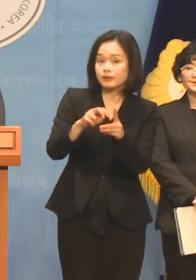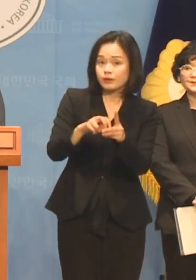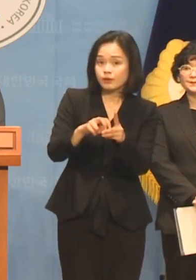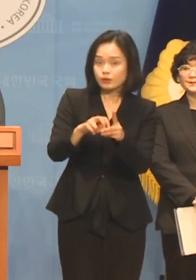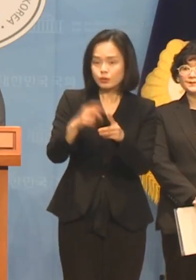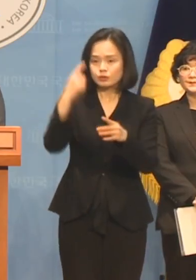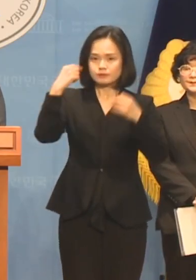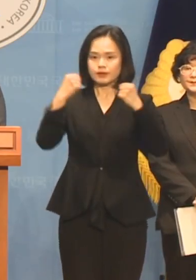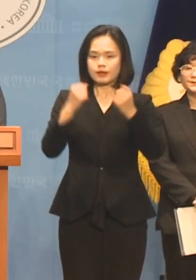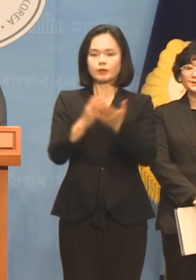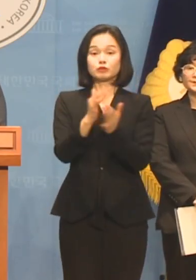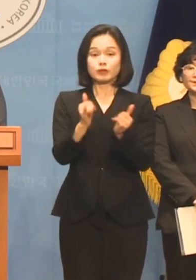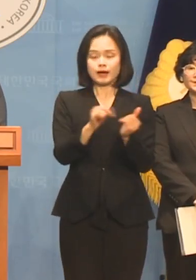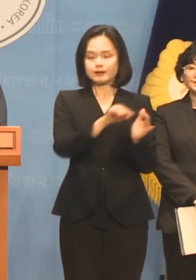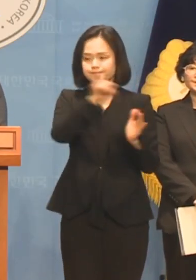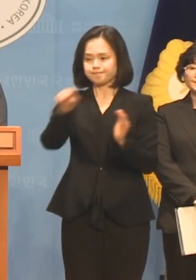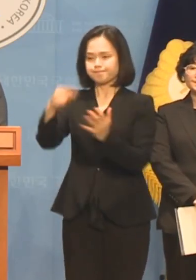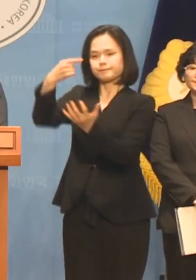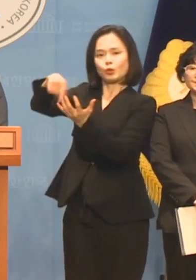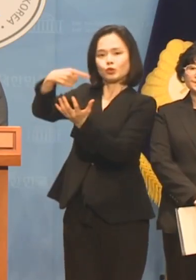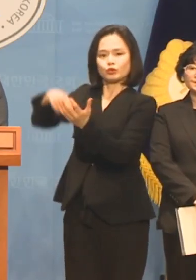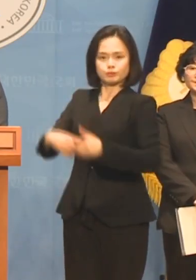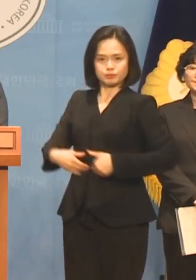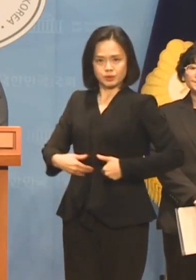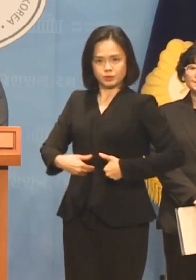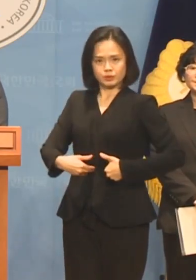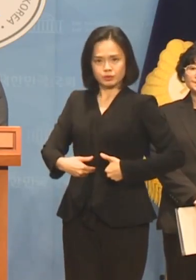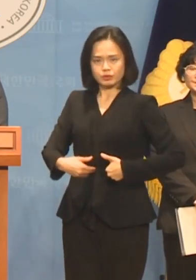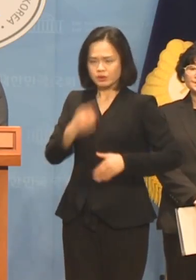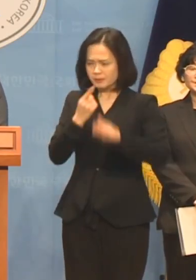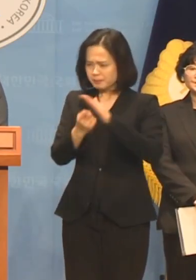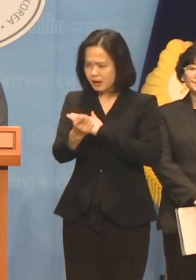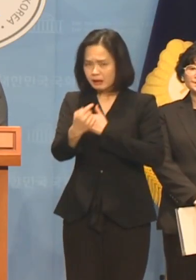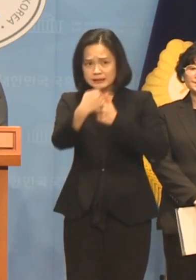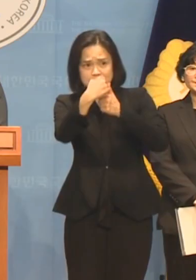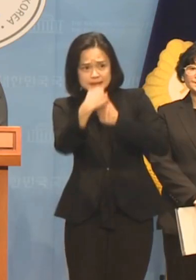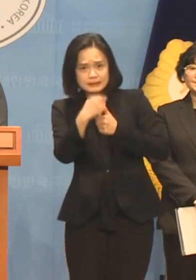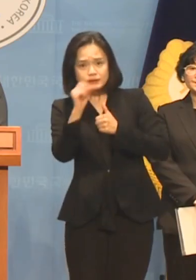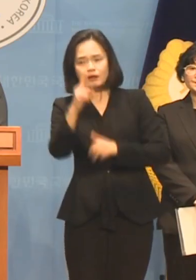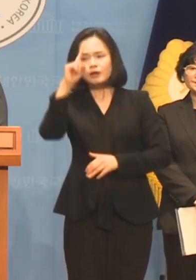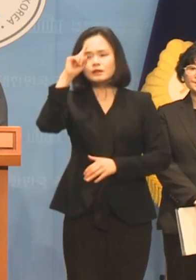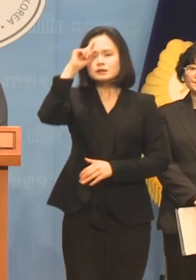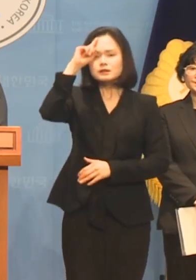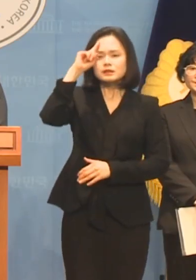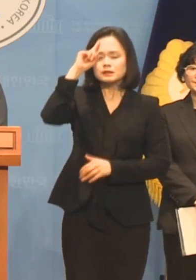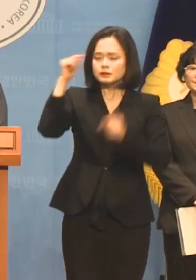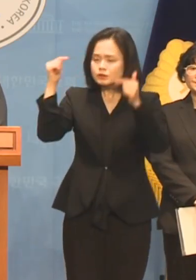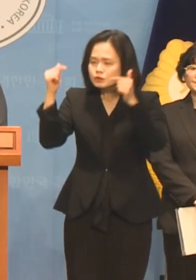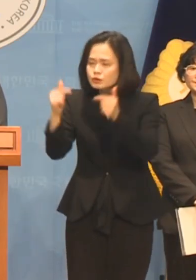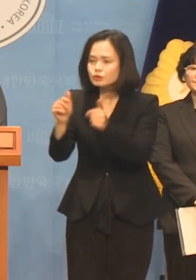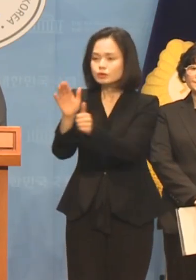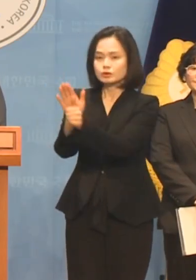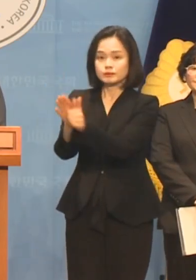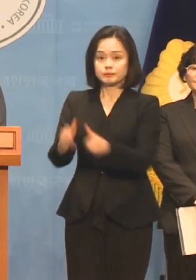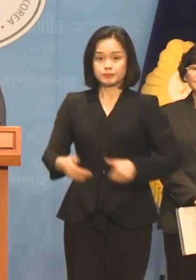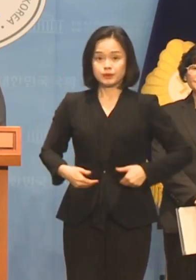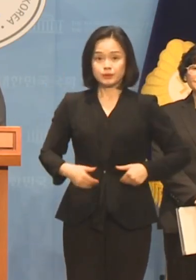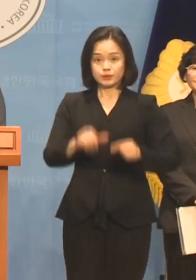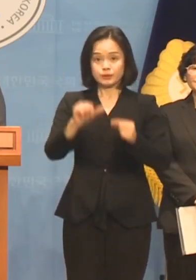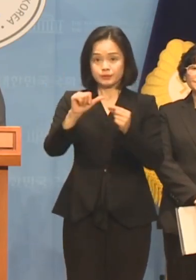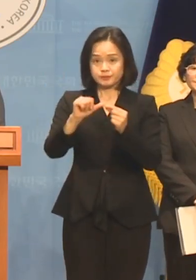교육을 시행해야 하며 계엄으로 인한 스트레스 반응을 정상화하고 대처 능력을 강화해야 합니다.